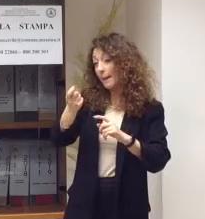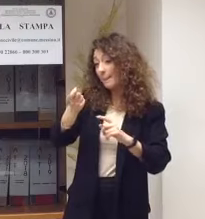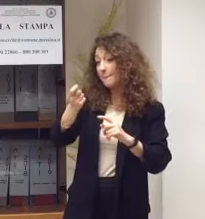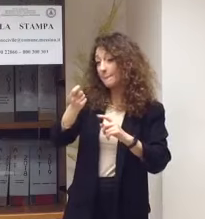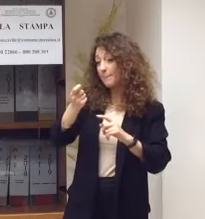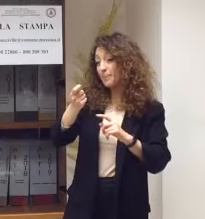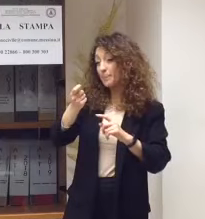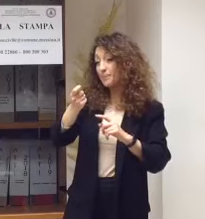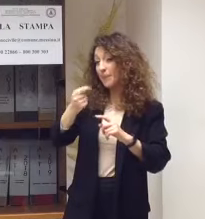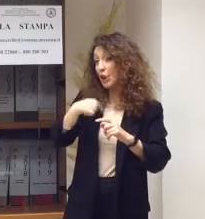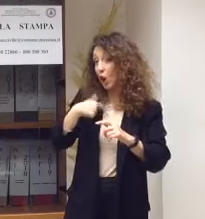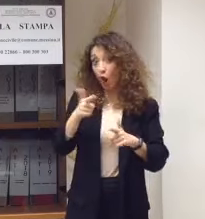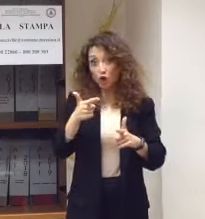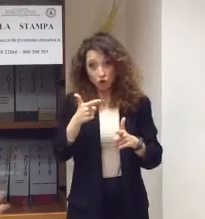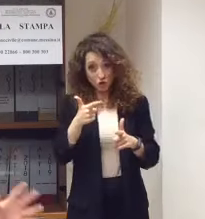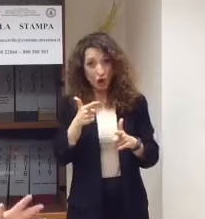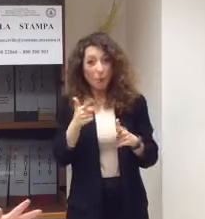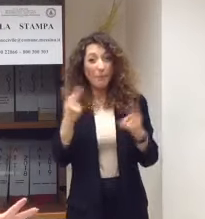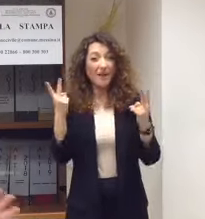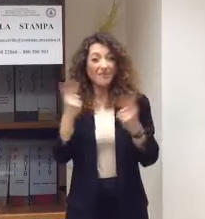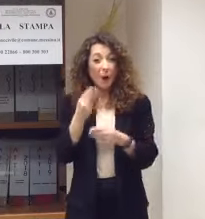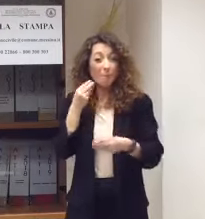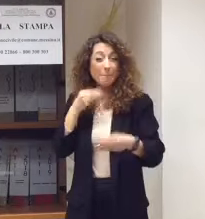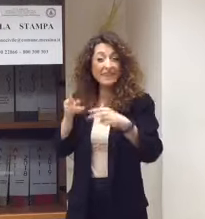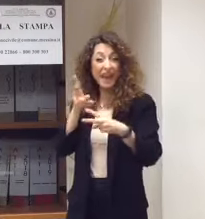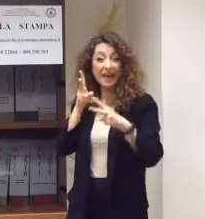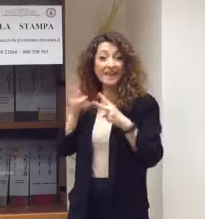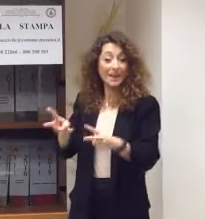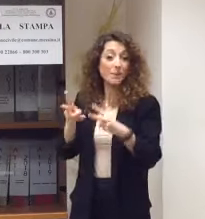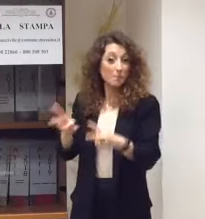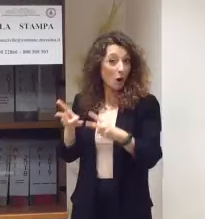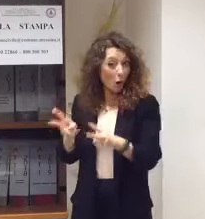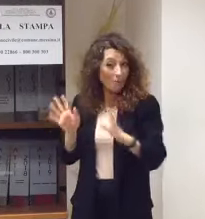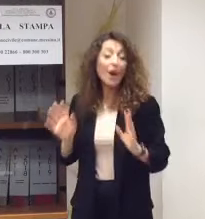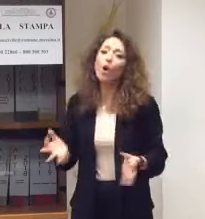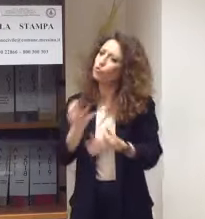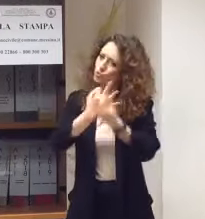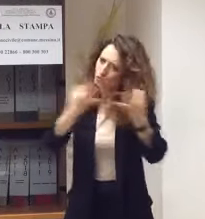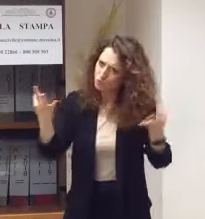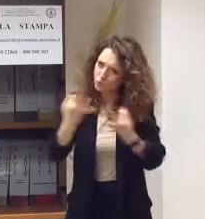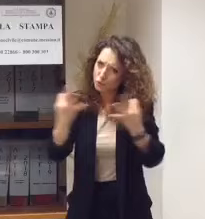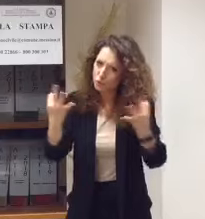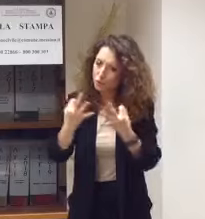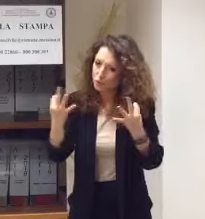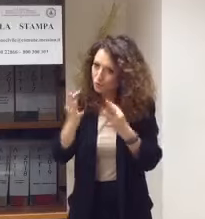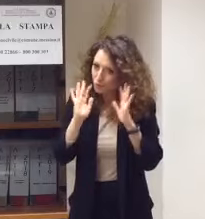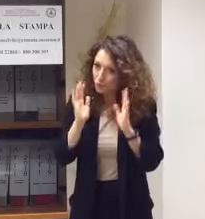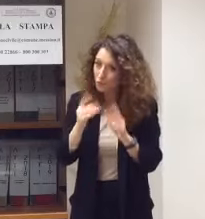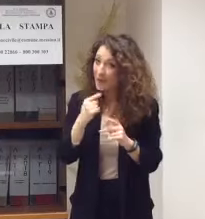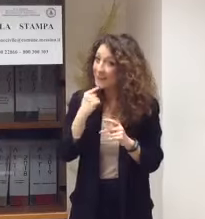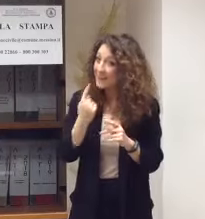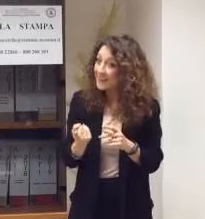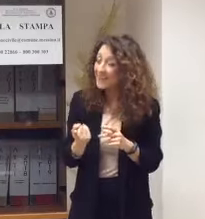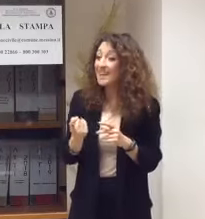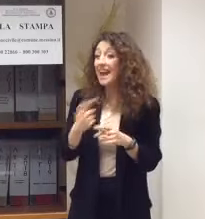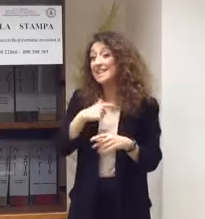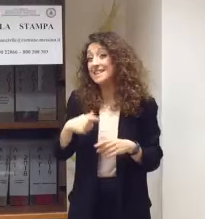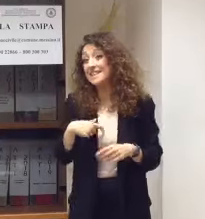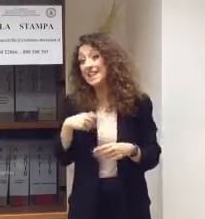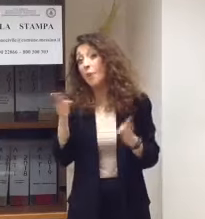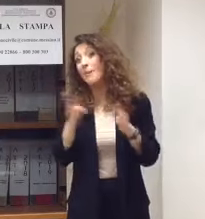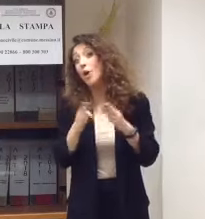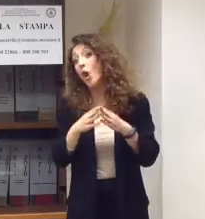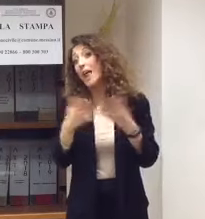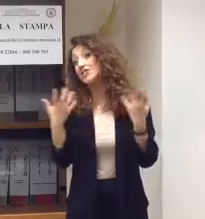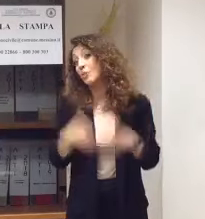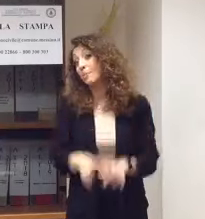ha lasciato dei rimproveri, dei messaggi, ed è giusto anche che ti abbiamo trasmesso. Dica al sindaco di usare meno parolacce,